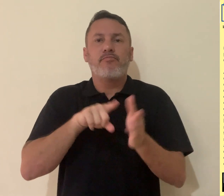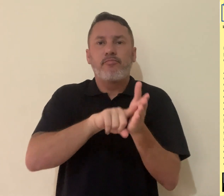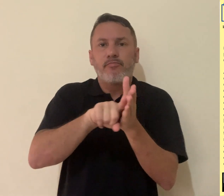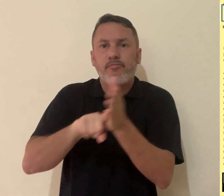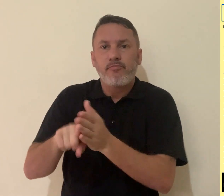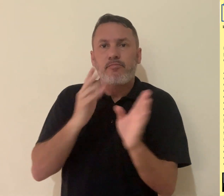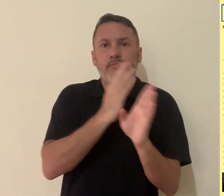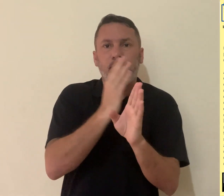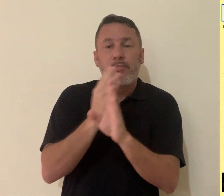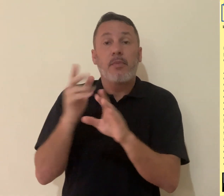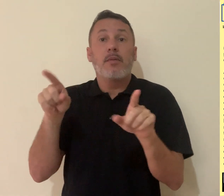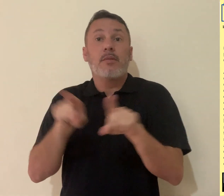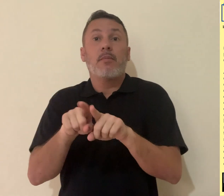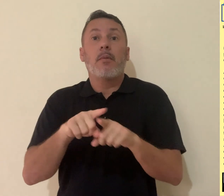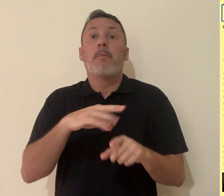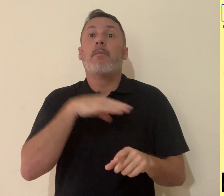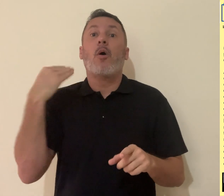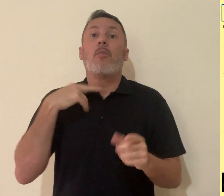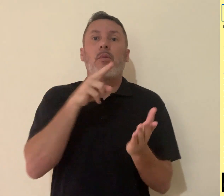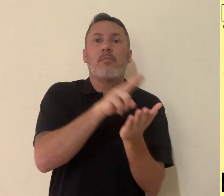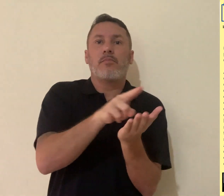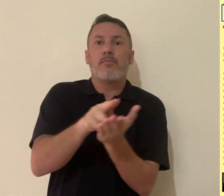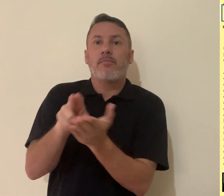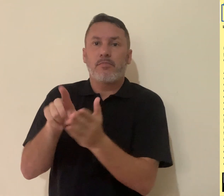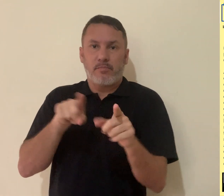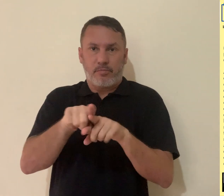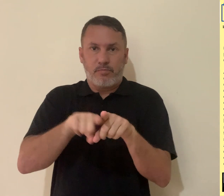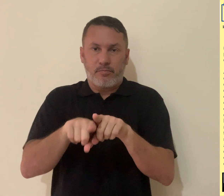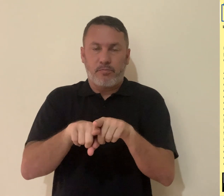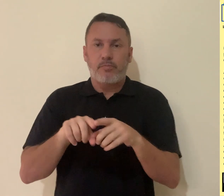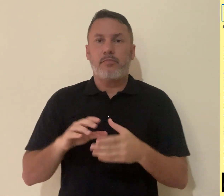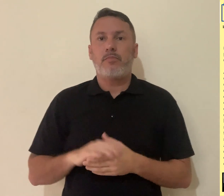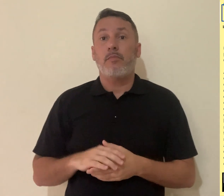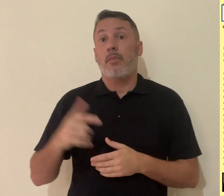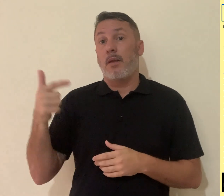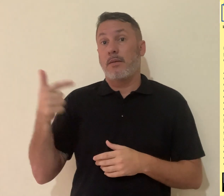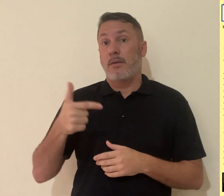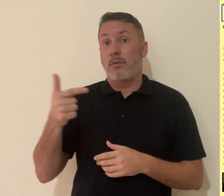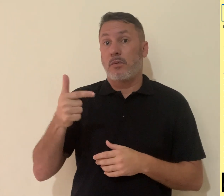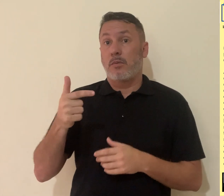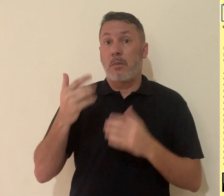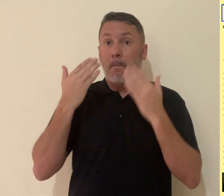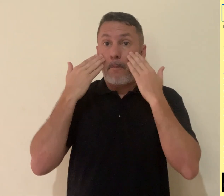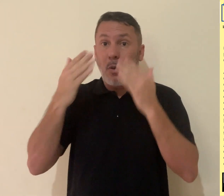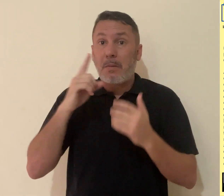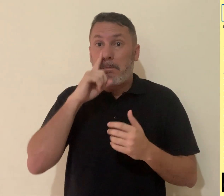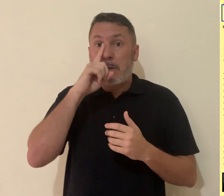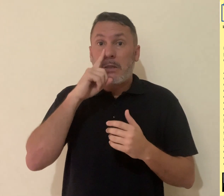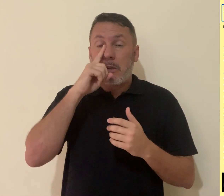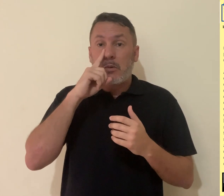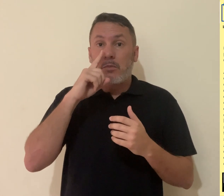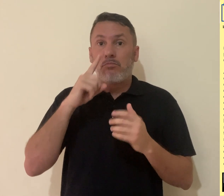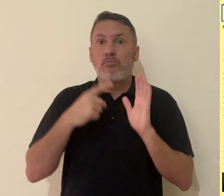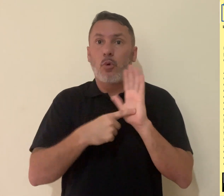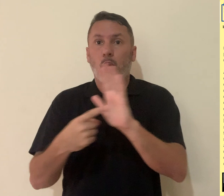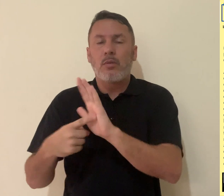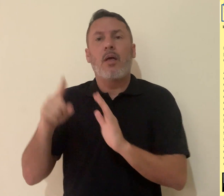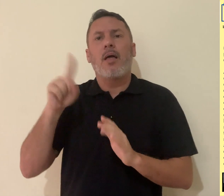aqueles que realizam autópsia segundo risco alto de exposição profissional o que entrou em contato com